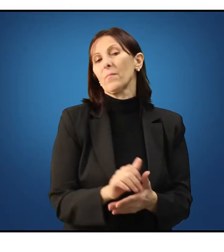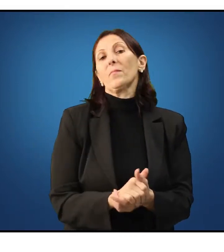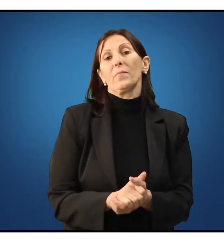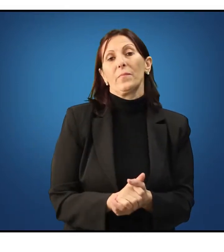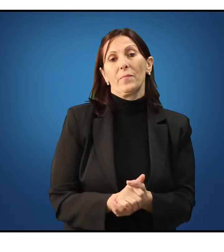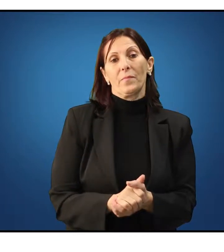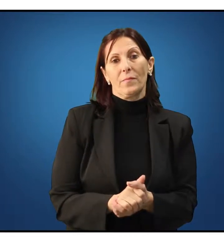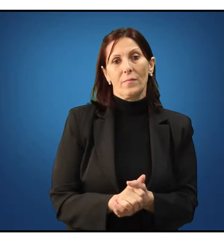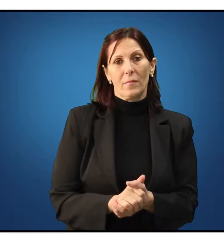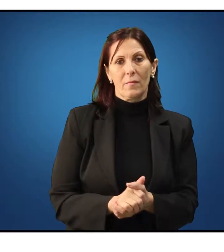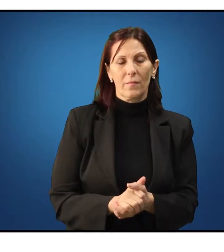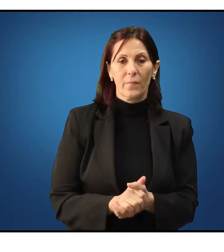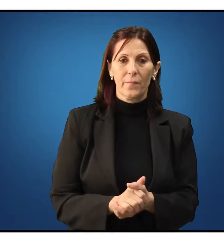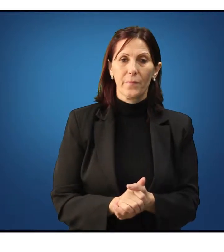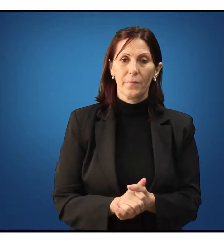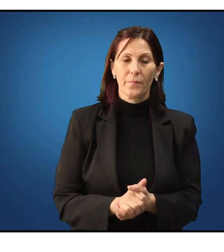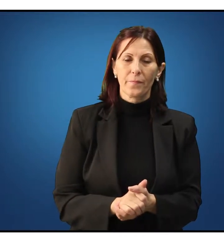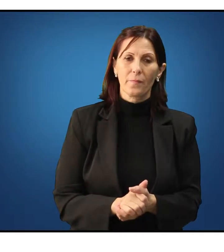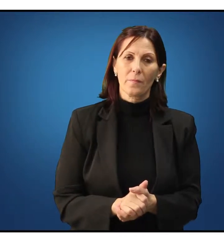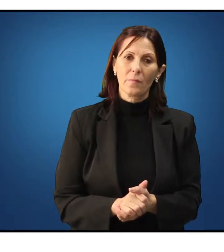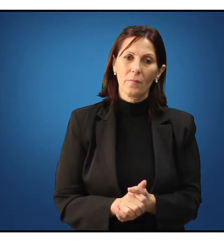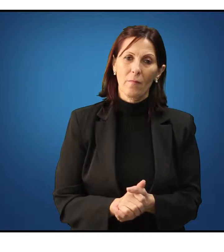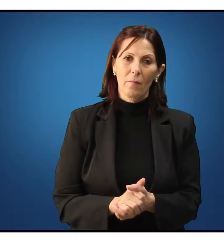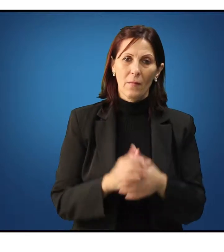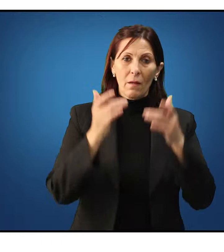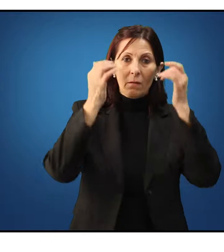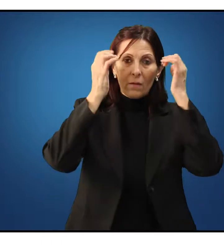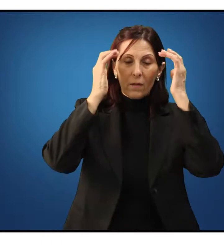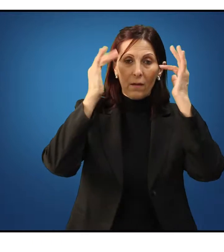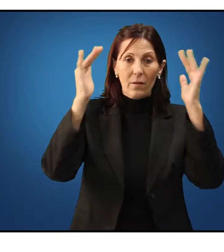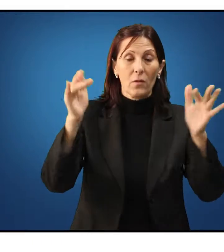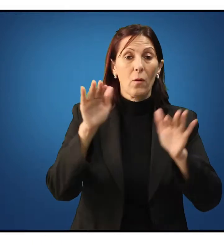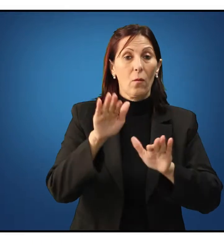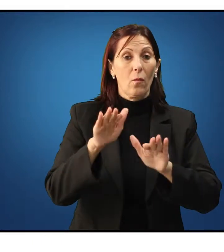Então, a filosofia moderna